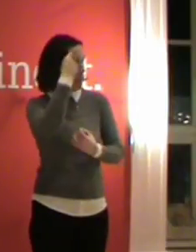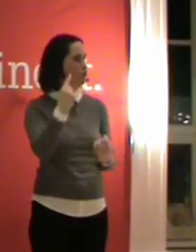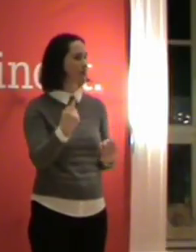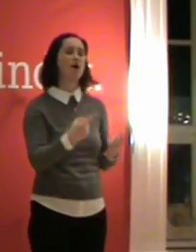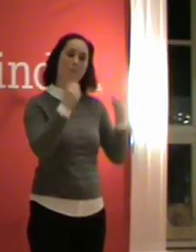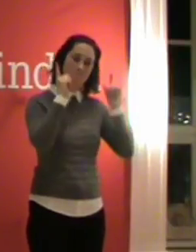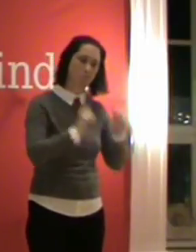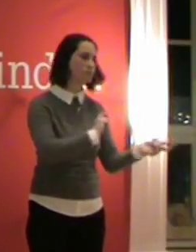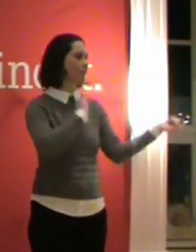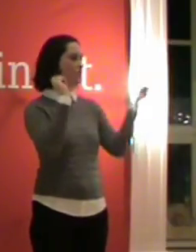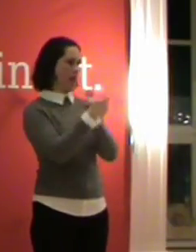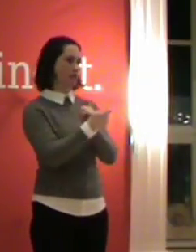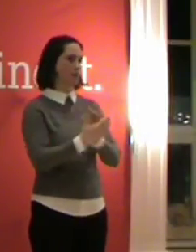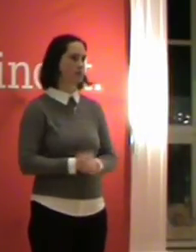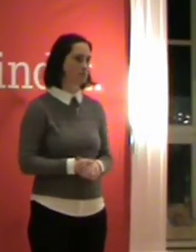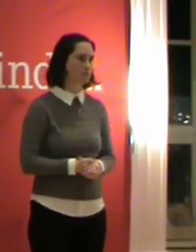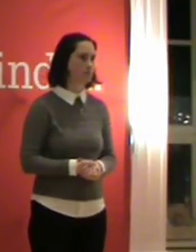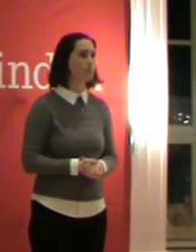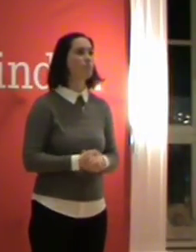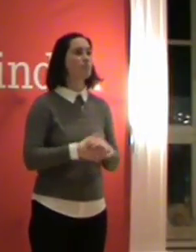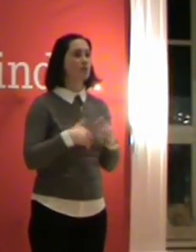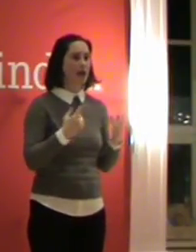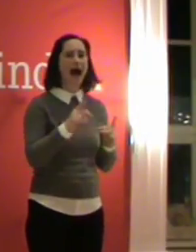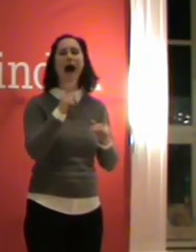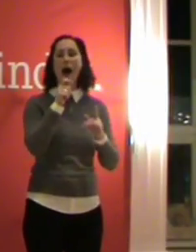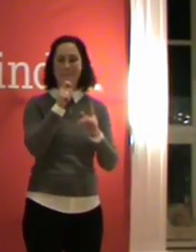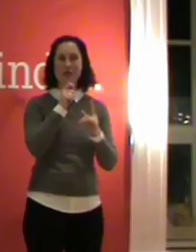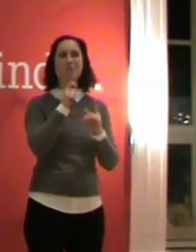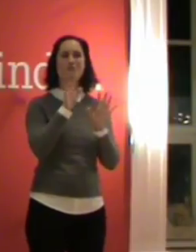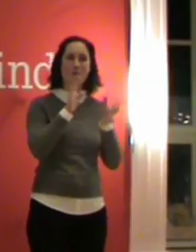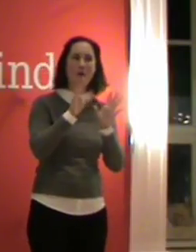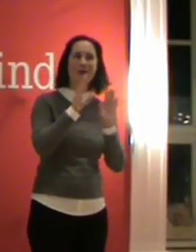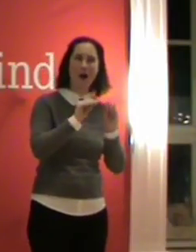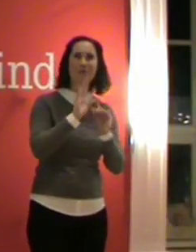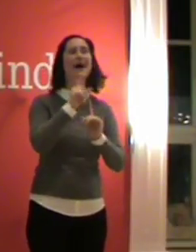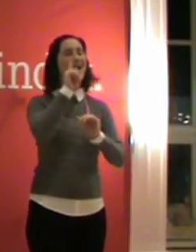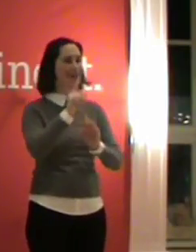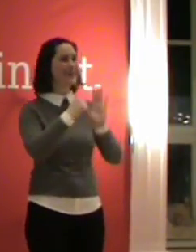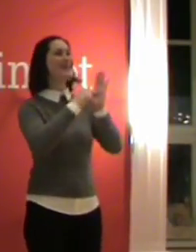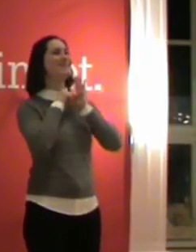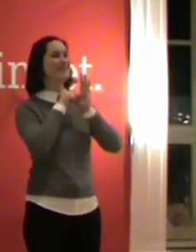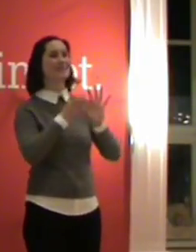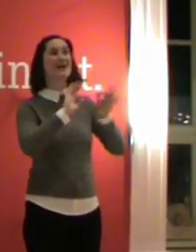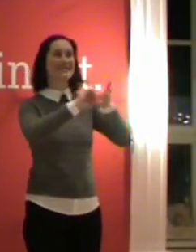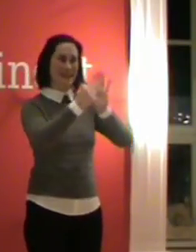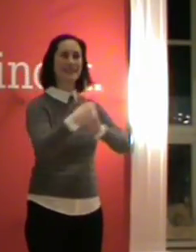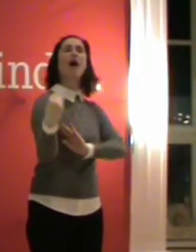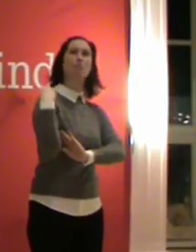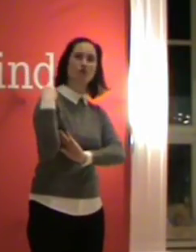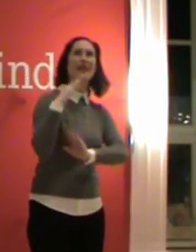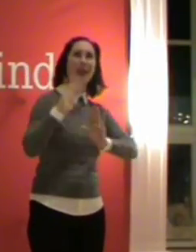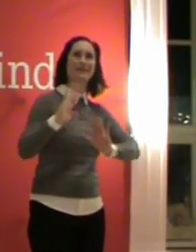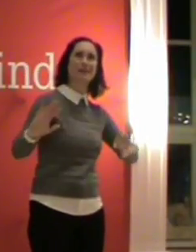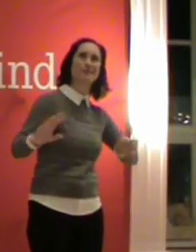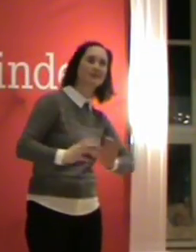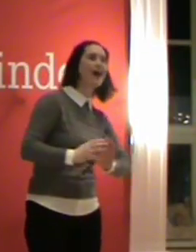dringlichst was ändern müssen. Das ist auch die Herausforderung der Hinweis. Das ist ziemlich toll von der Technik.